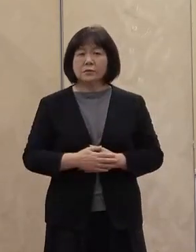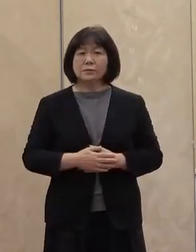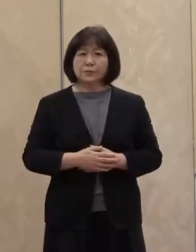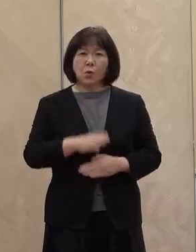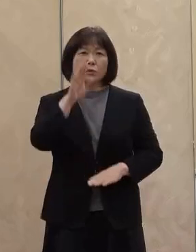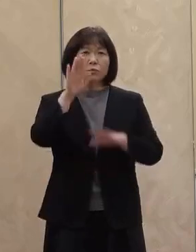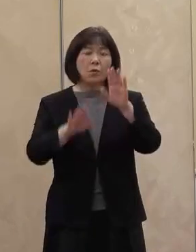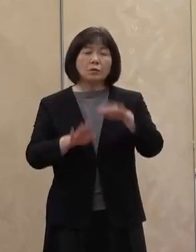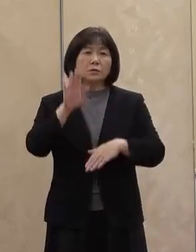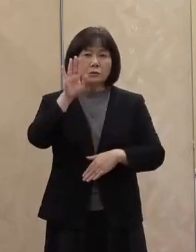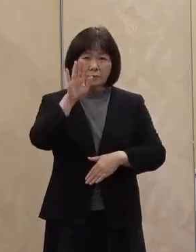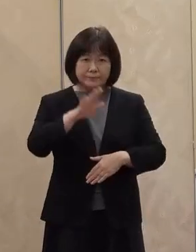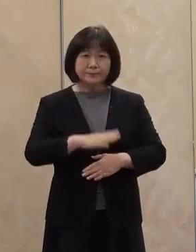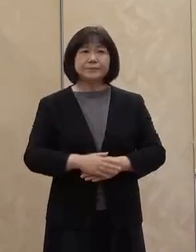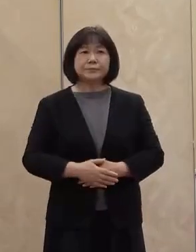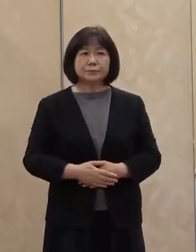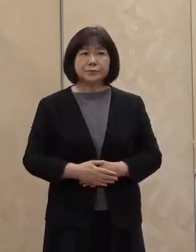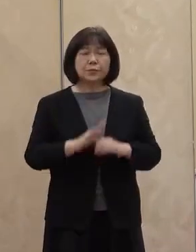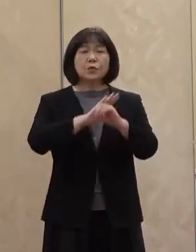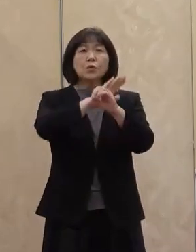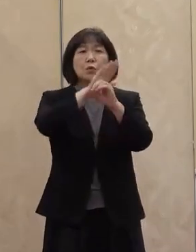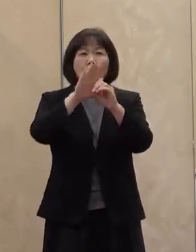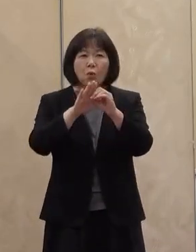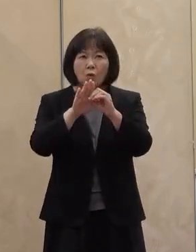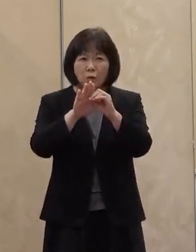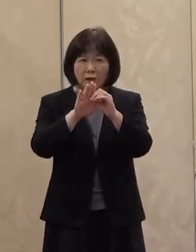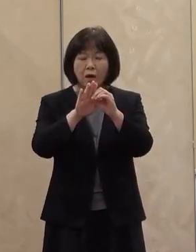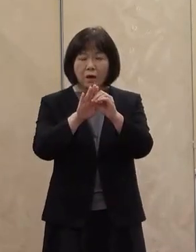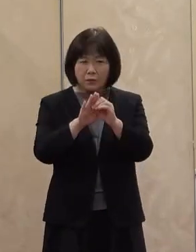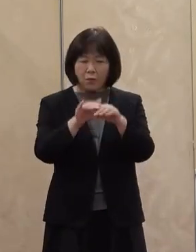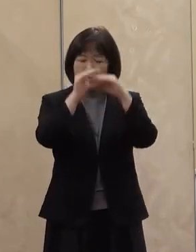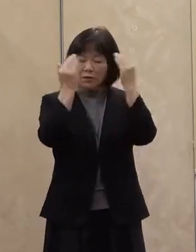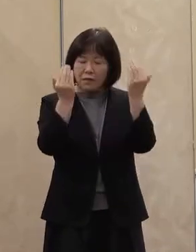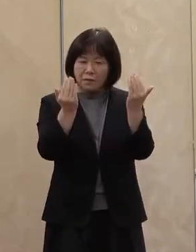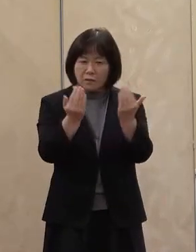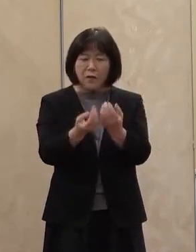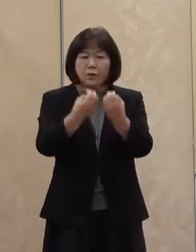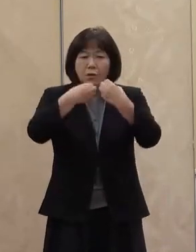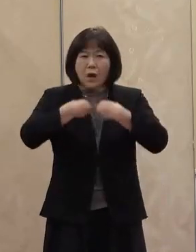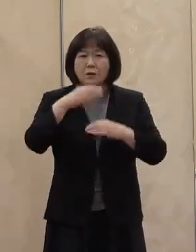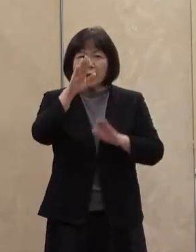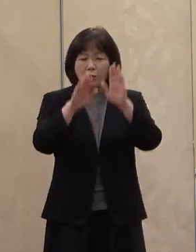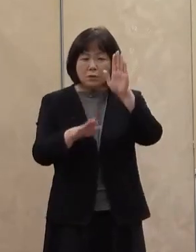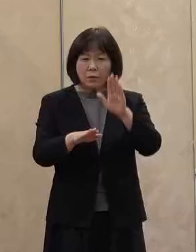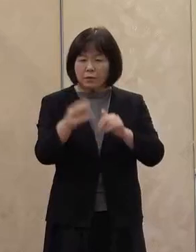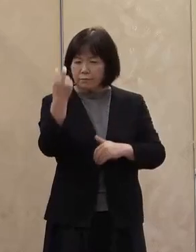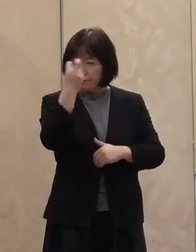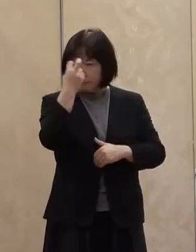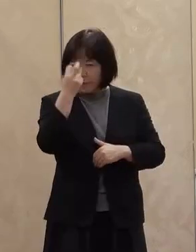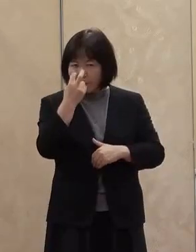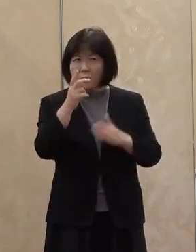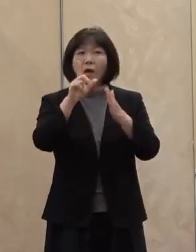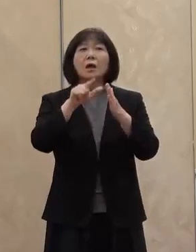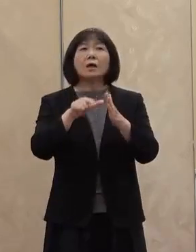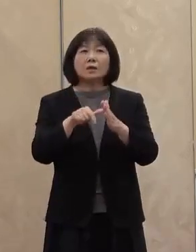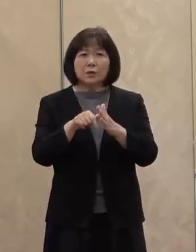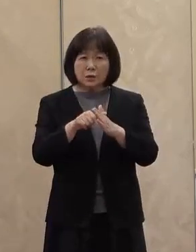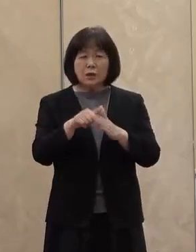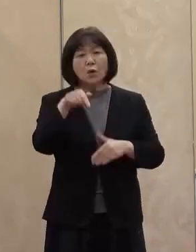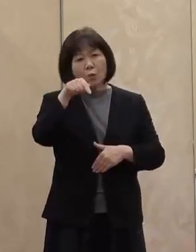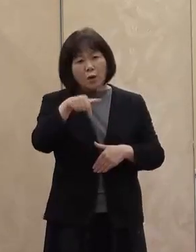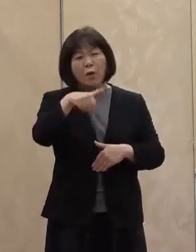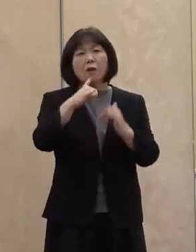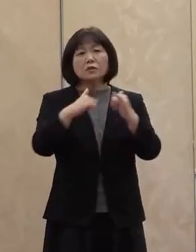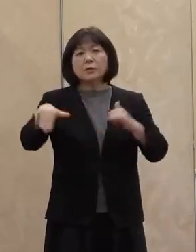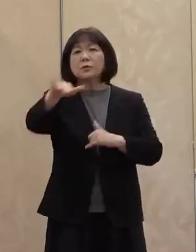もあるということで、コロナウイルス全体の今の感染の状況というのを見たときにですね、これは本当に府民の皆さん、